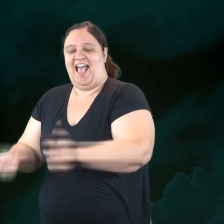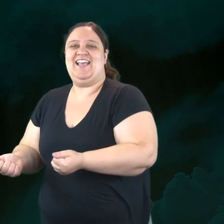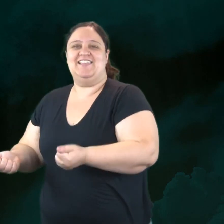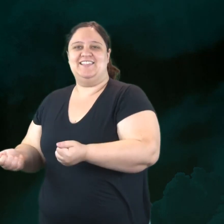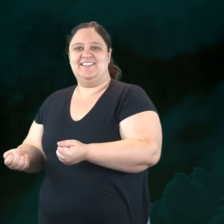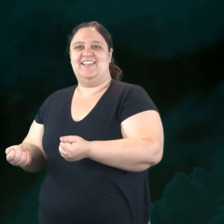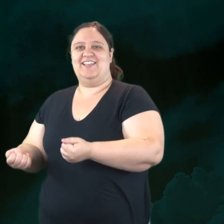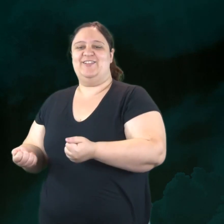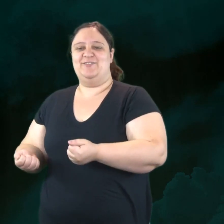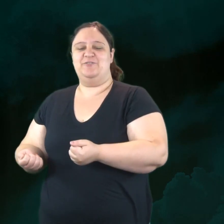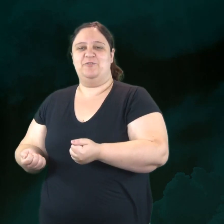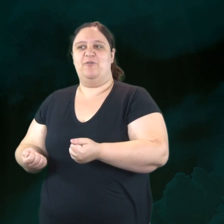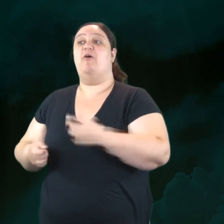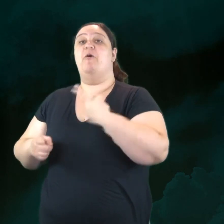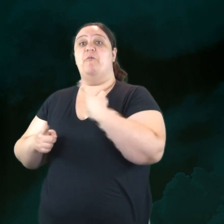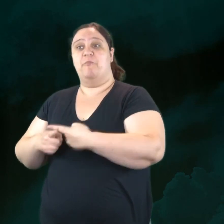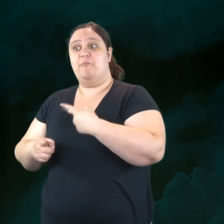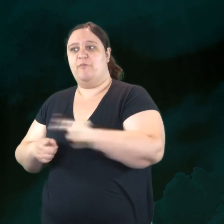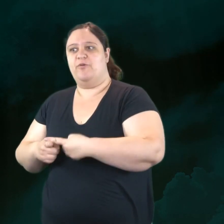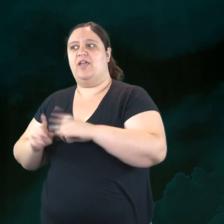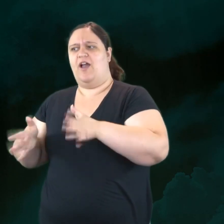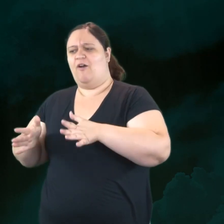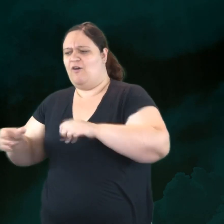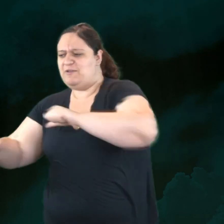com efeito está